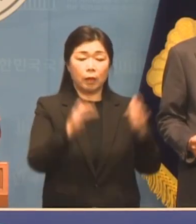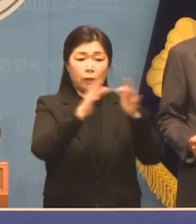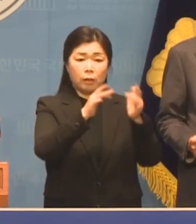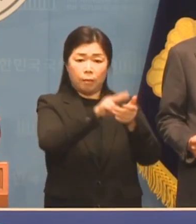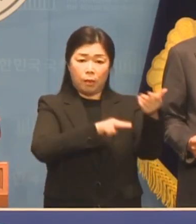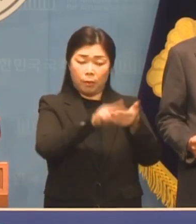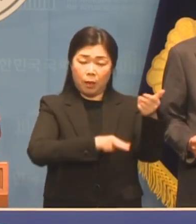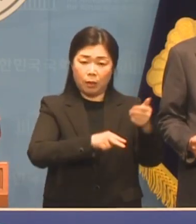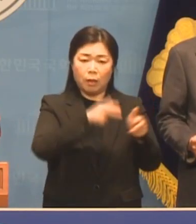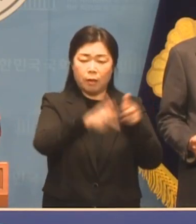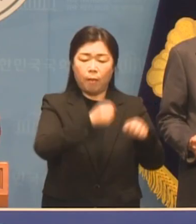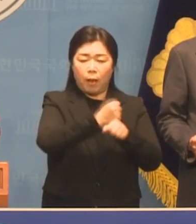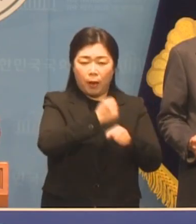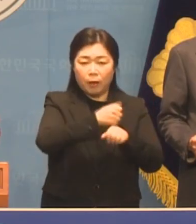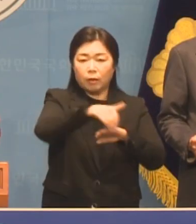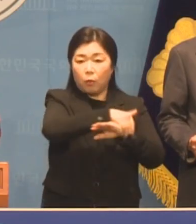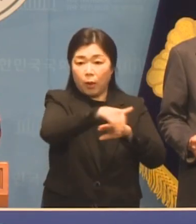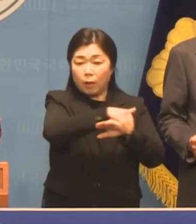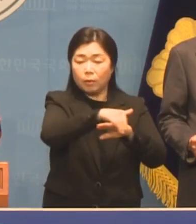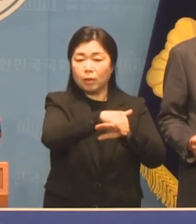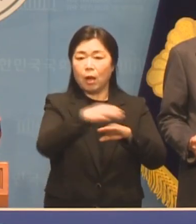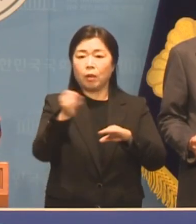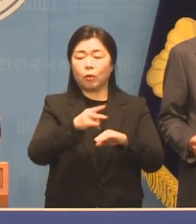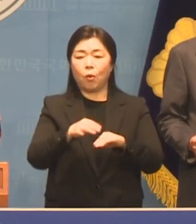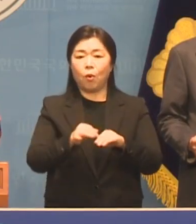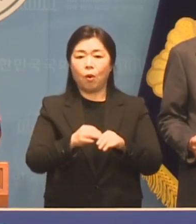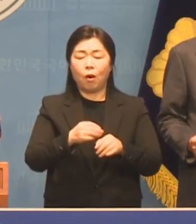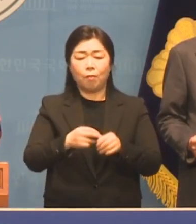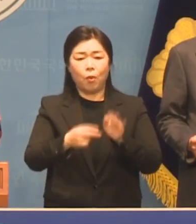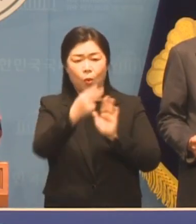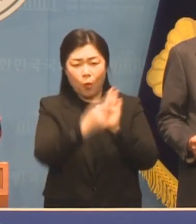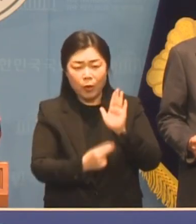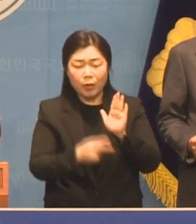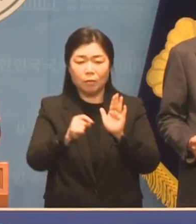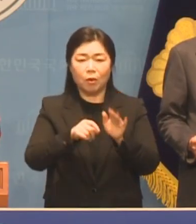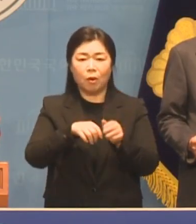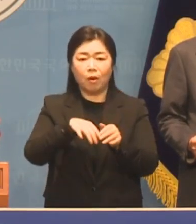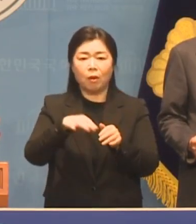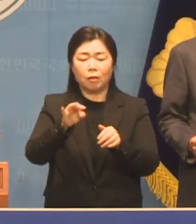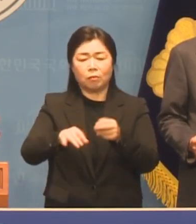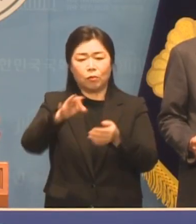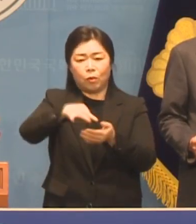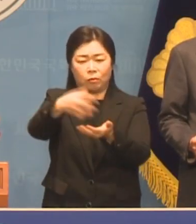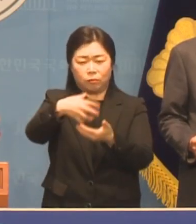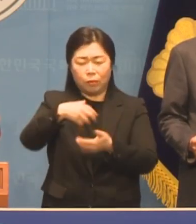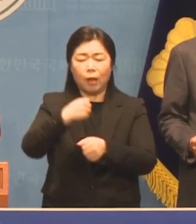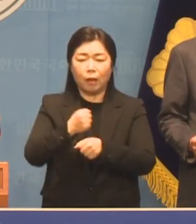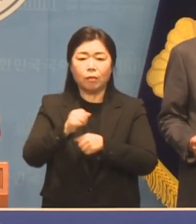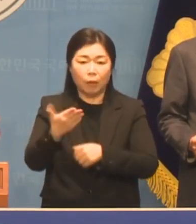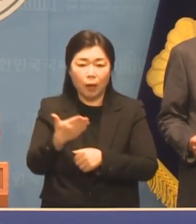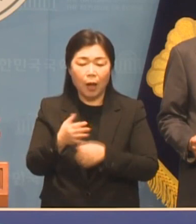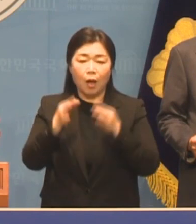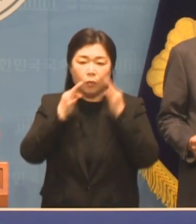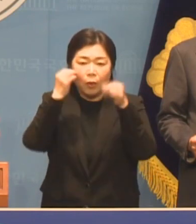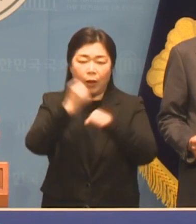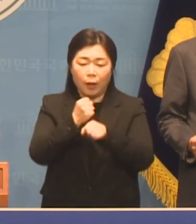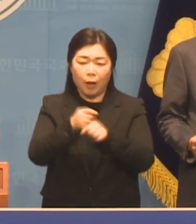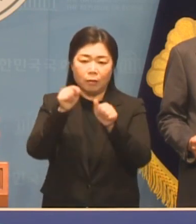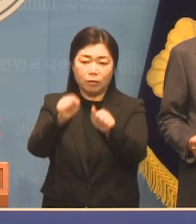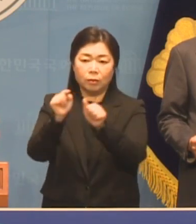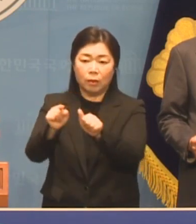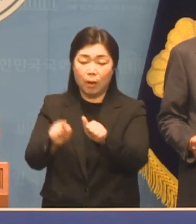사업을 진행할 것이다. 채굴 기능도 부여해 주겠다. 노력해서 주인이 되라. 3월